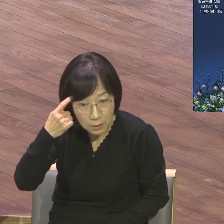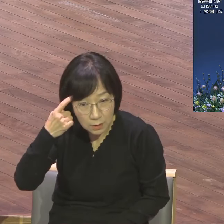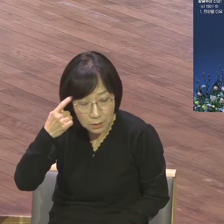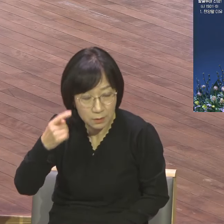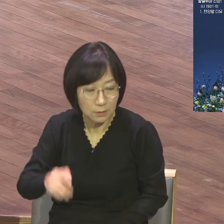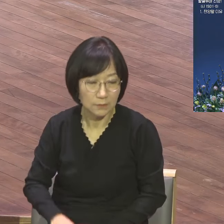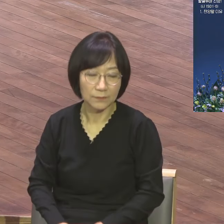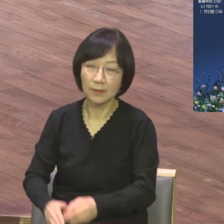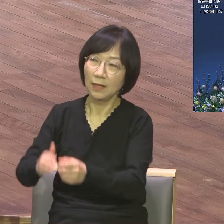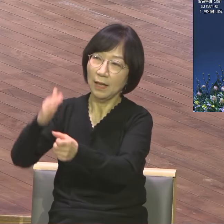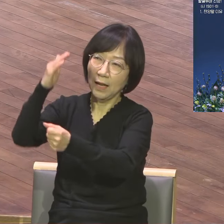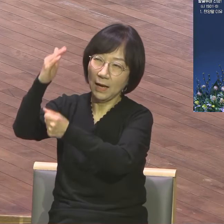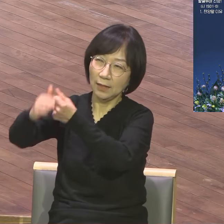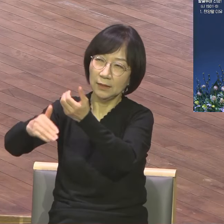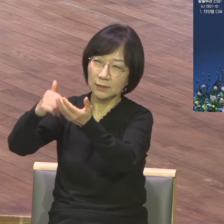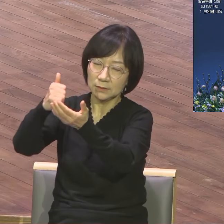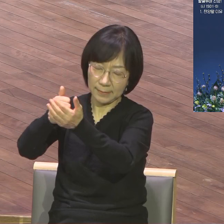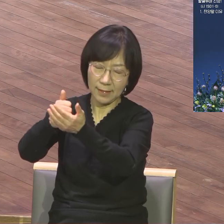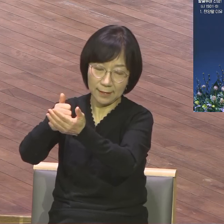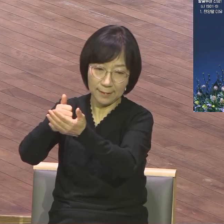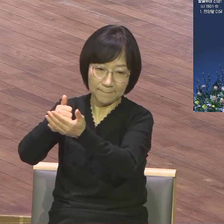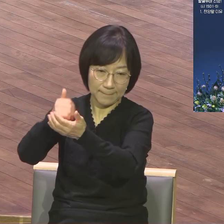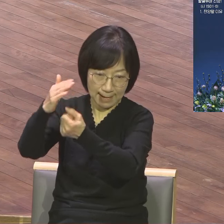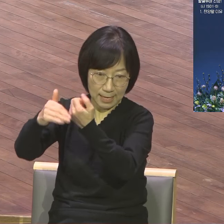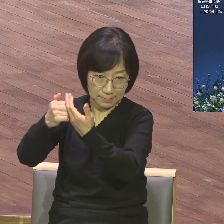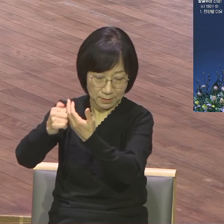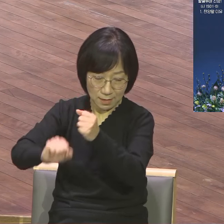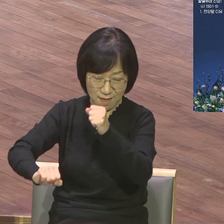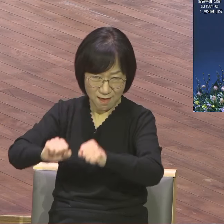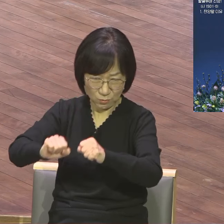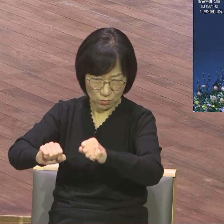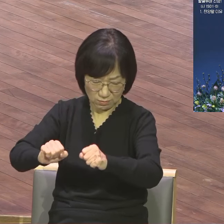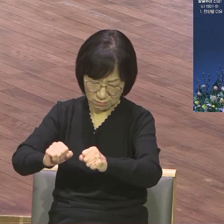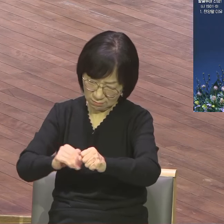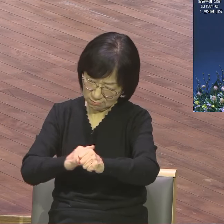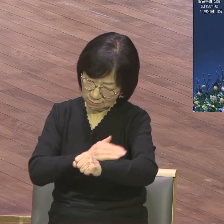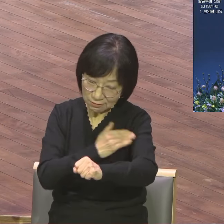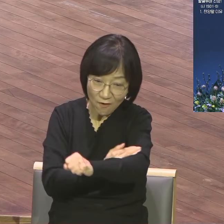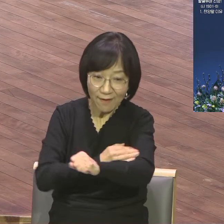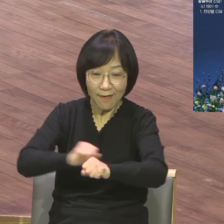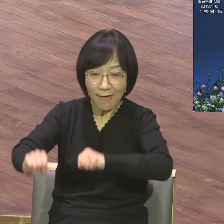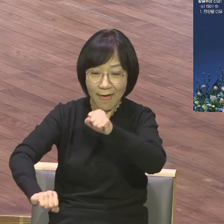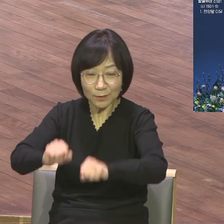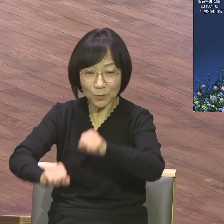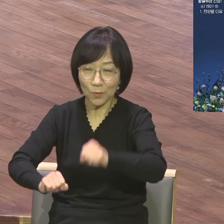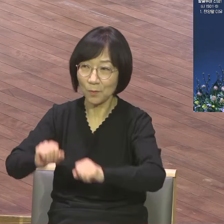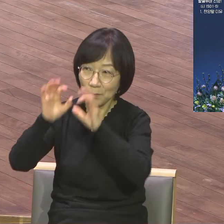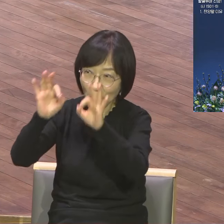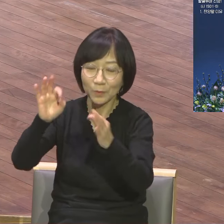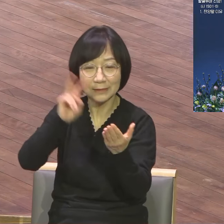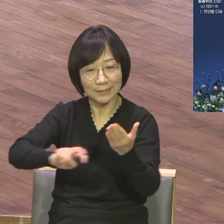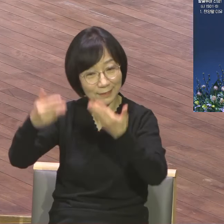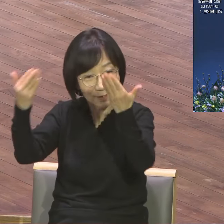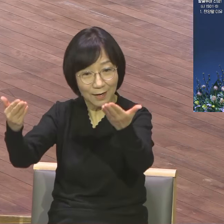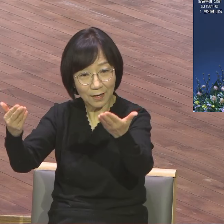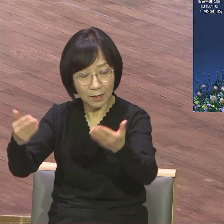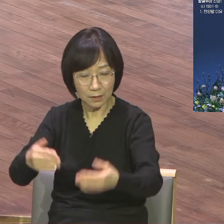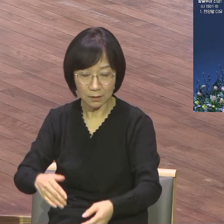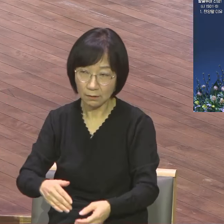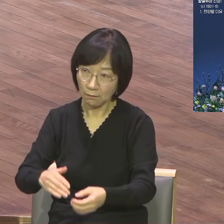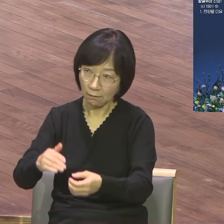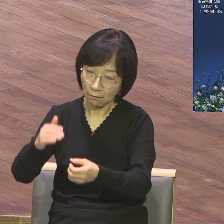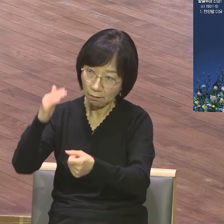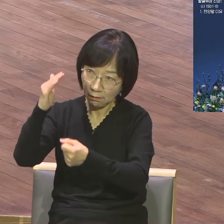능하신 행동을 찬양해라. 능하신 행동. 자 하나님의 능하신 행동이 뭐예요?